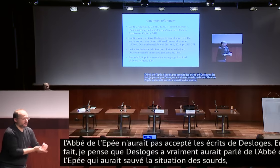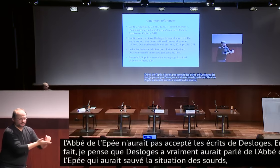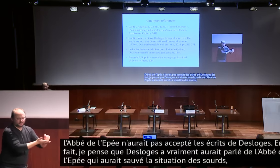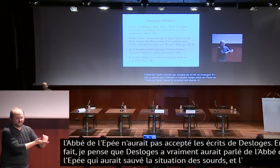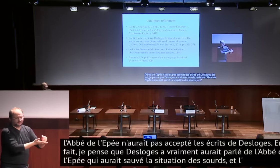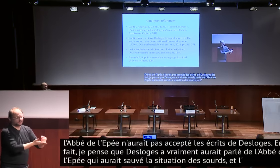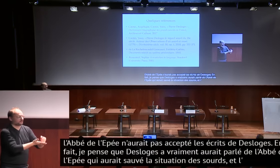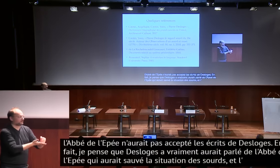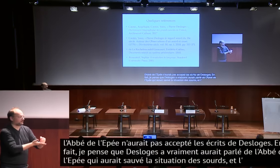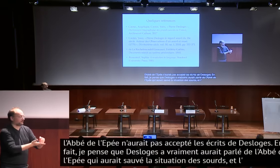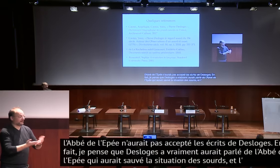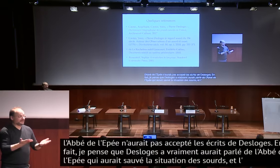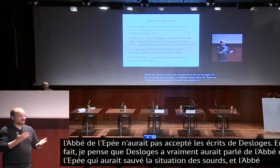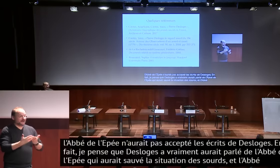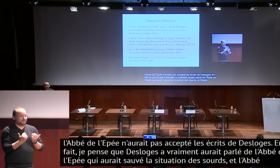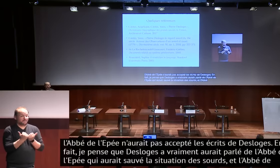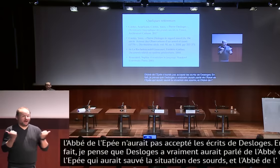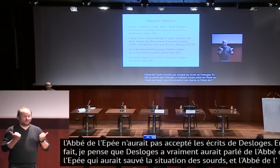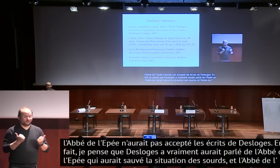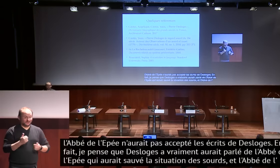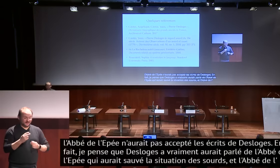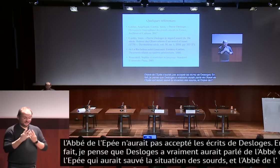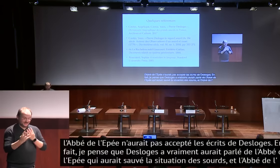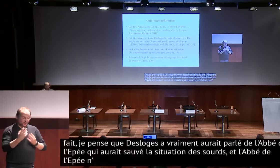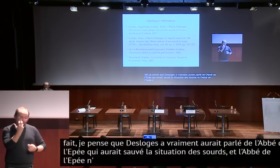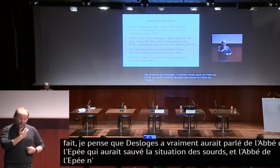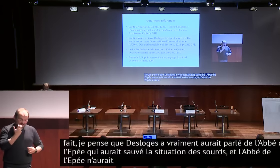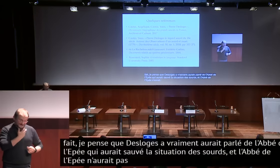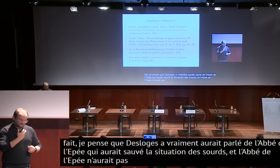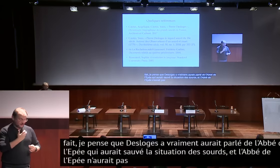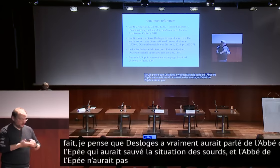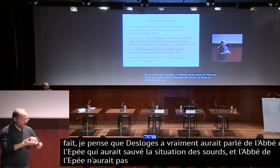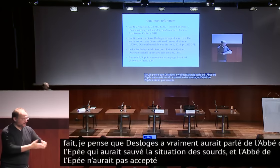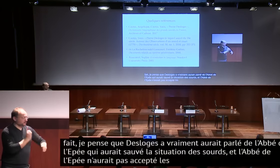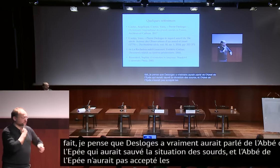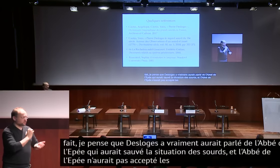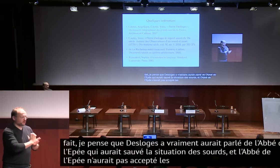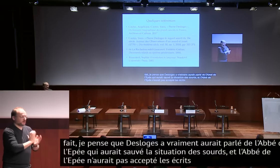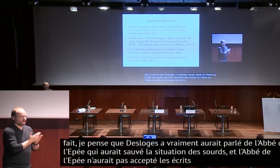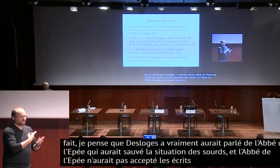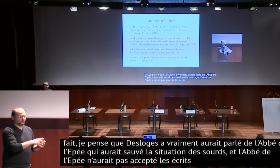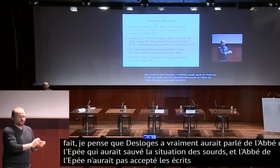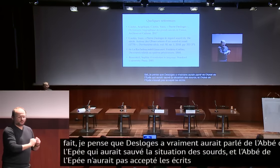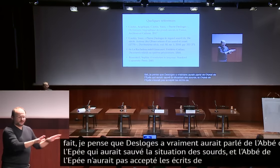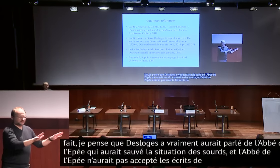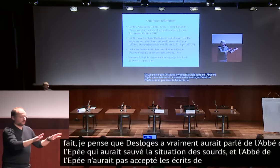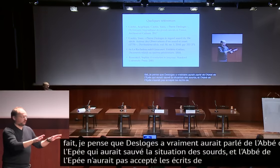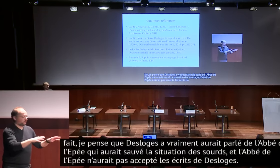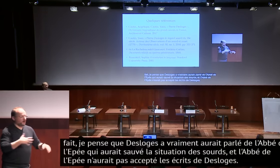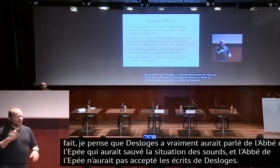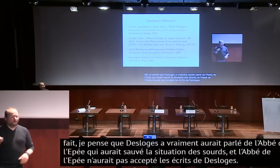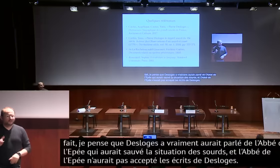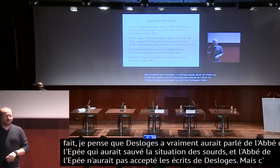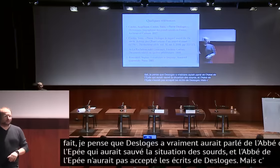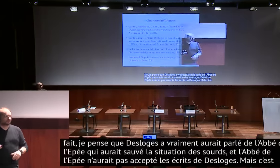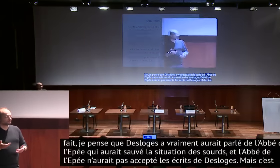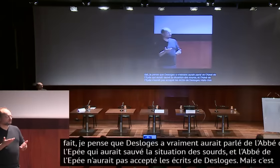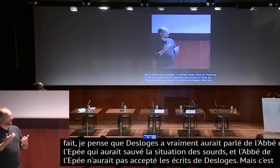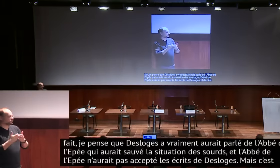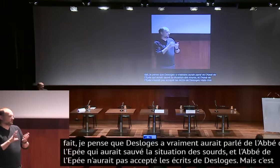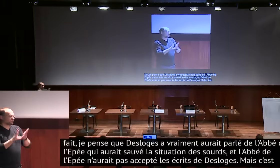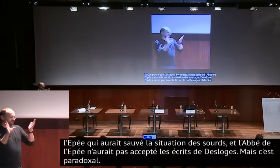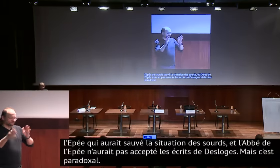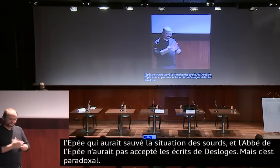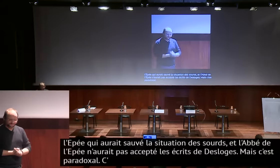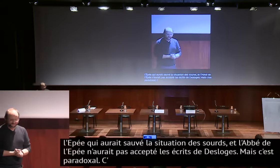de Desloges. Et a priori, l'abbé de l'Épée l'aurait soutenu. Mais c'est assez paradoxal parce que c'est l'abbé Deschamps